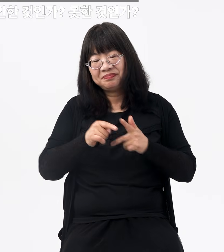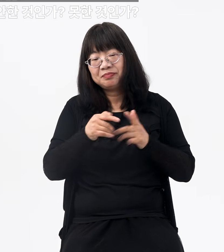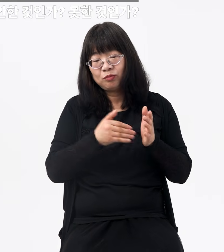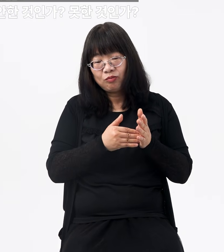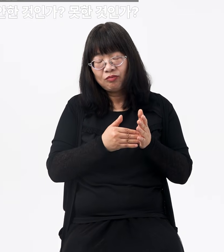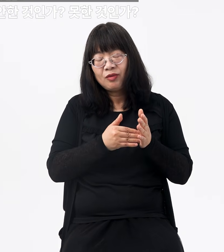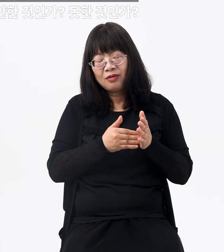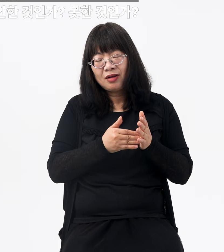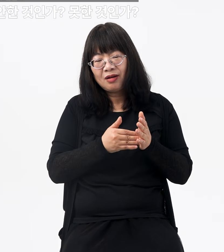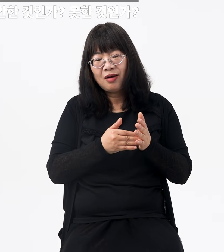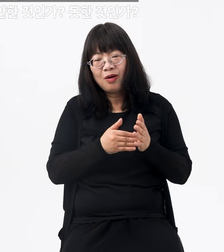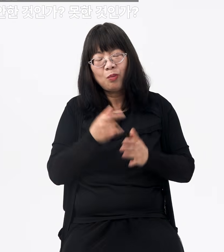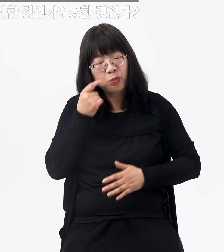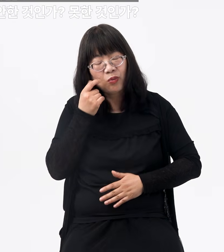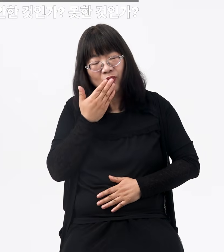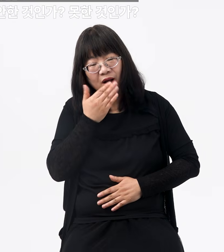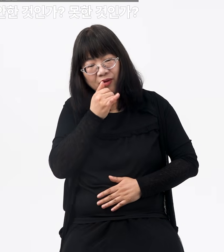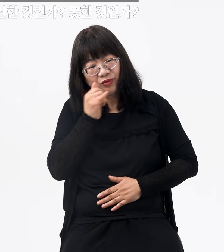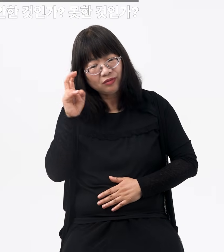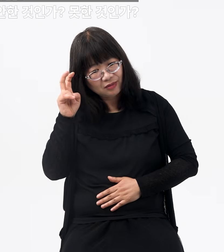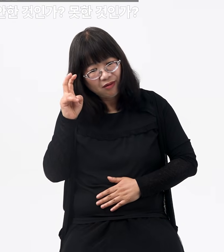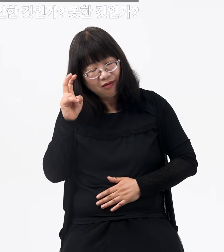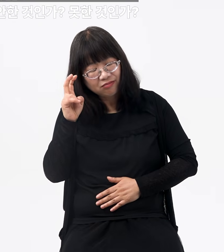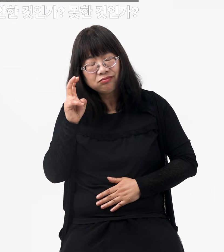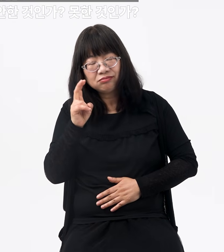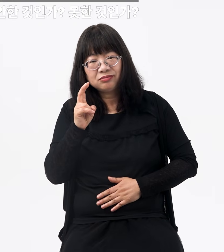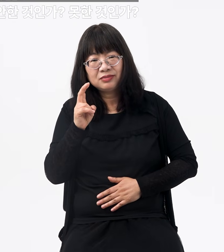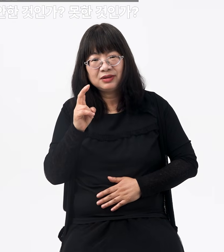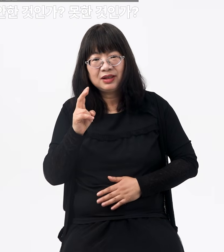그럴 수 있겠다. 굉장히 합리적이죠.